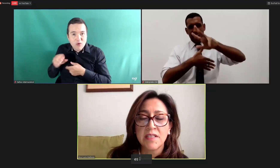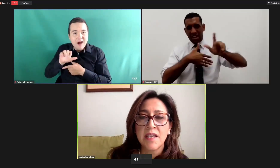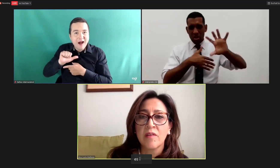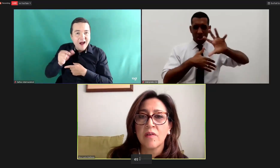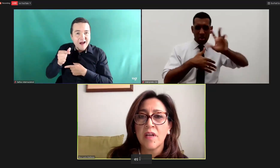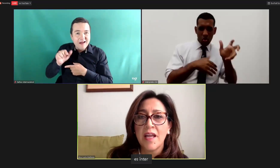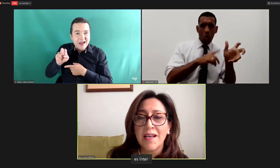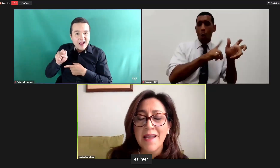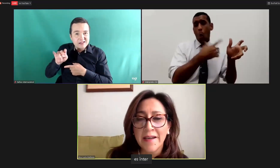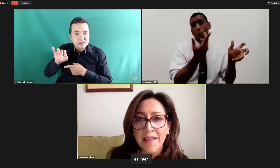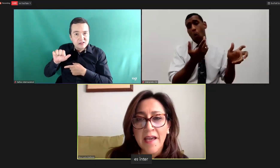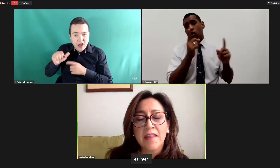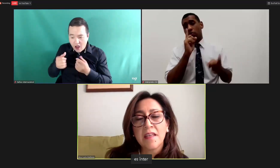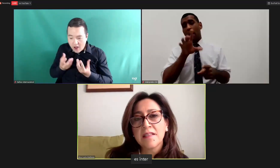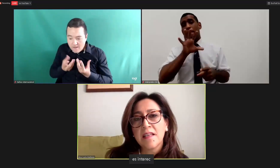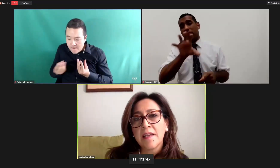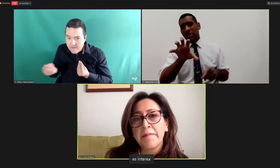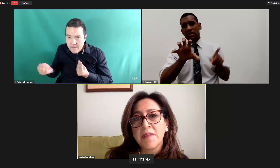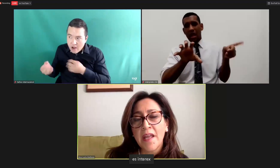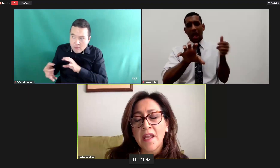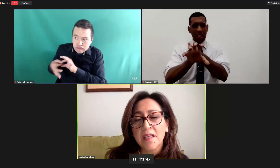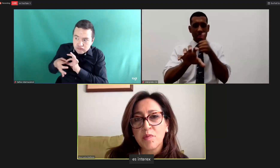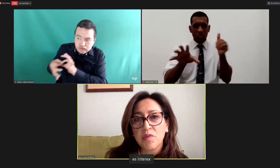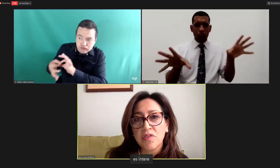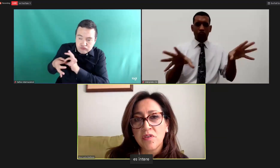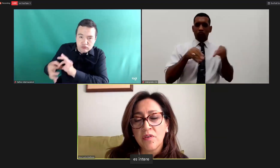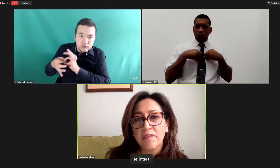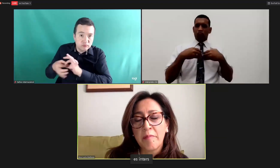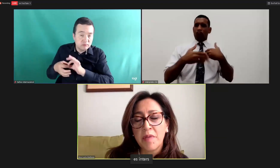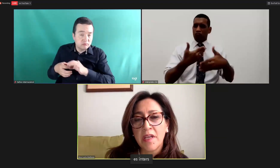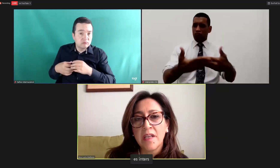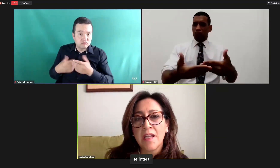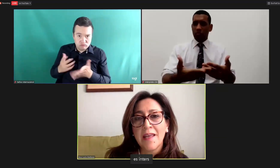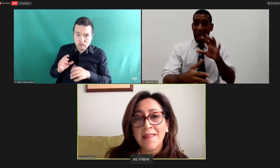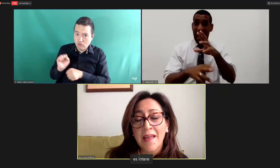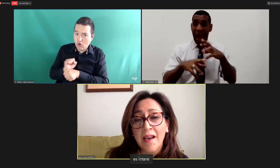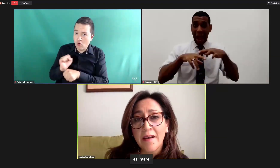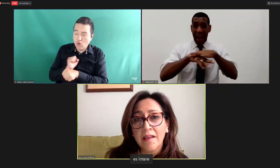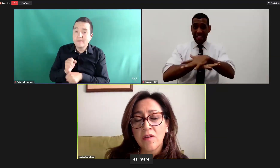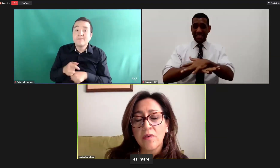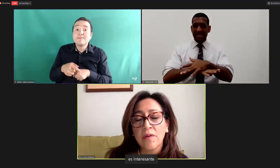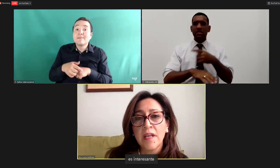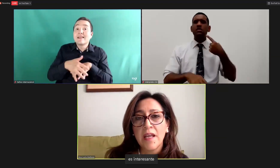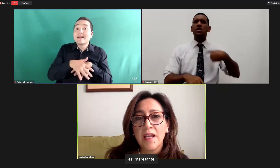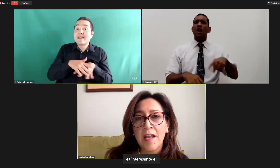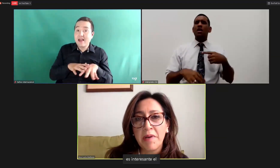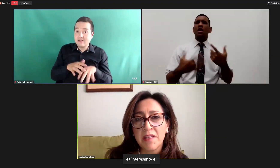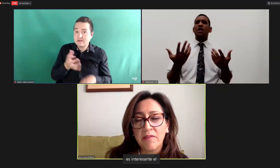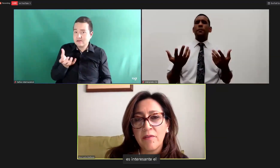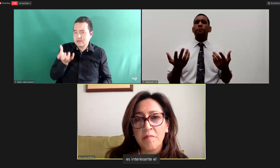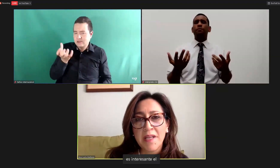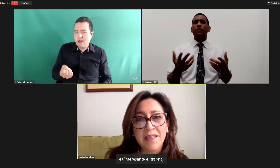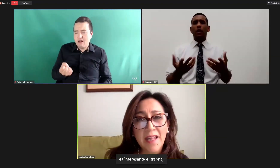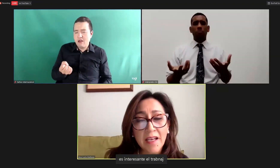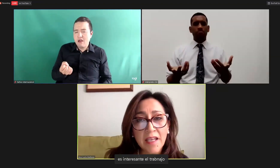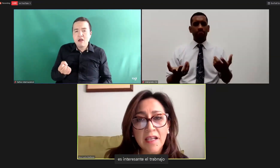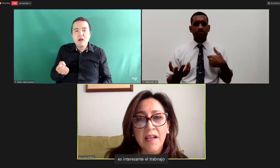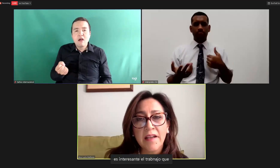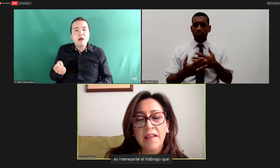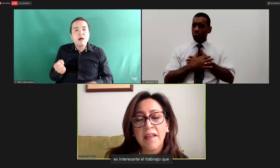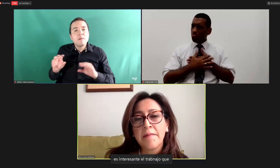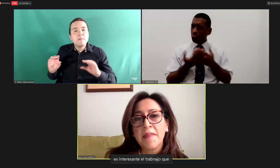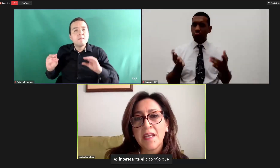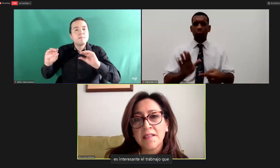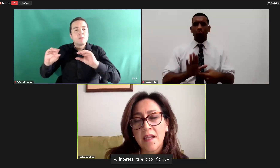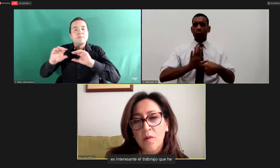que hemos iniciado. La RIADIS tiene a disposición también de la región la plataforma